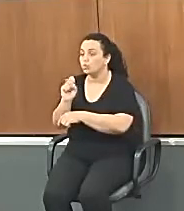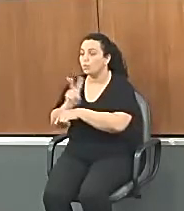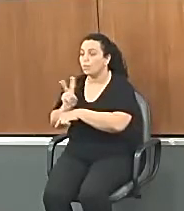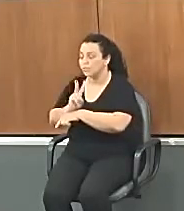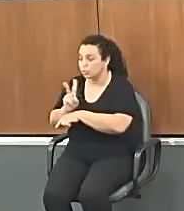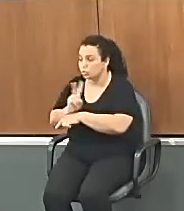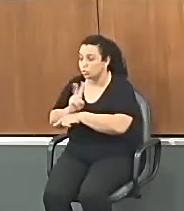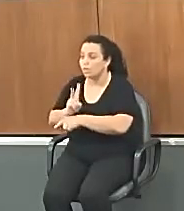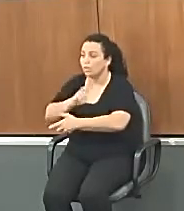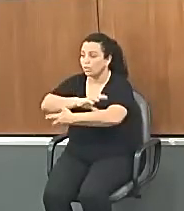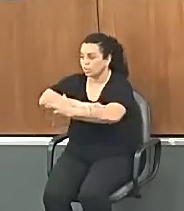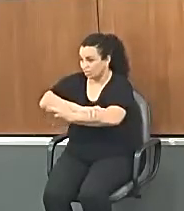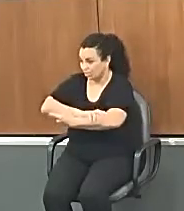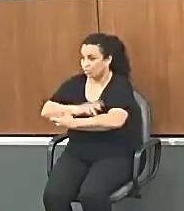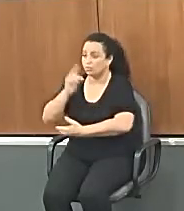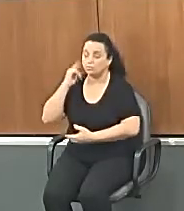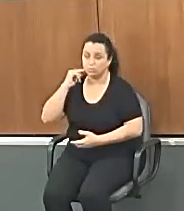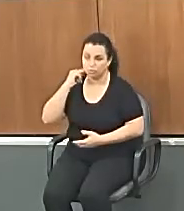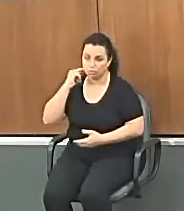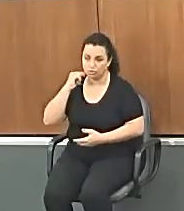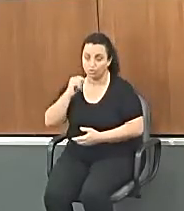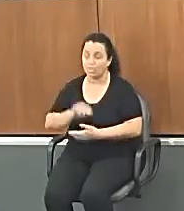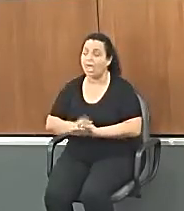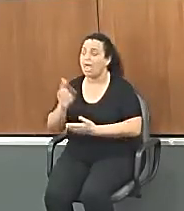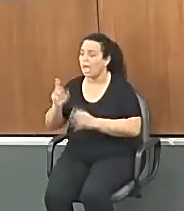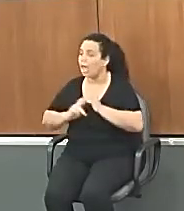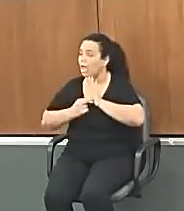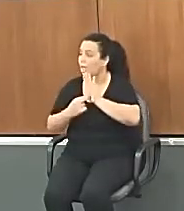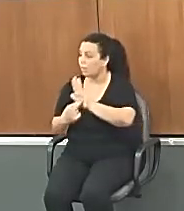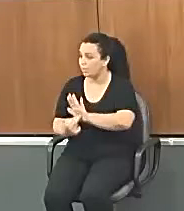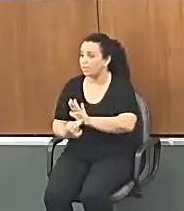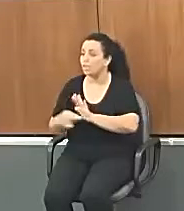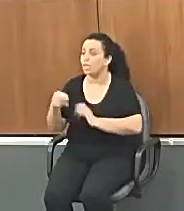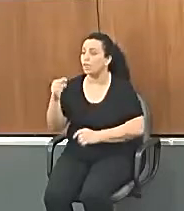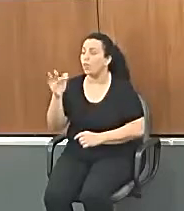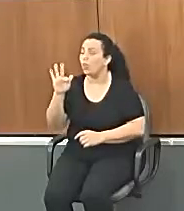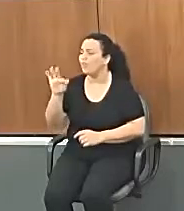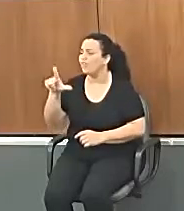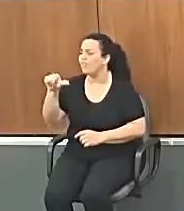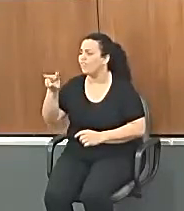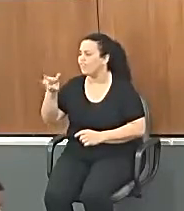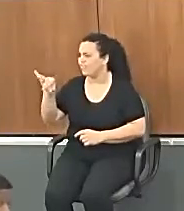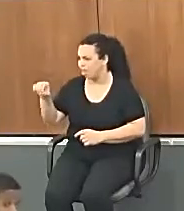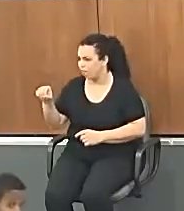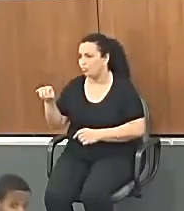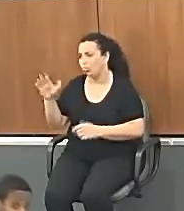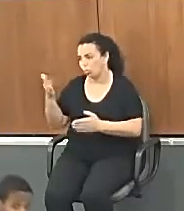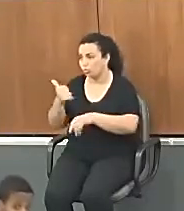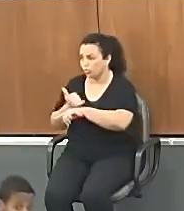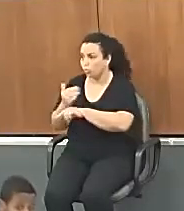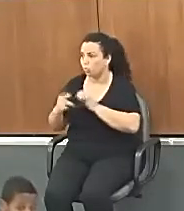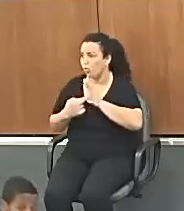gerais representando flávio roque alberti presidente da associação dos surdos de minas gerais